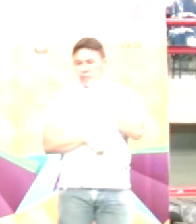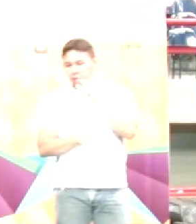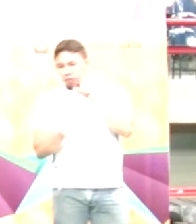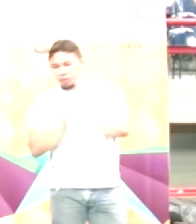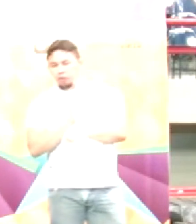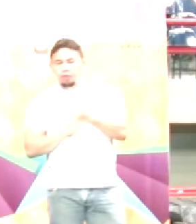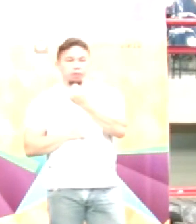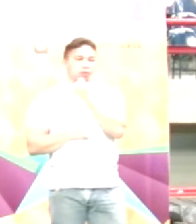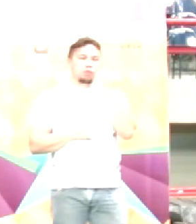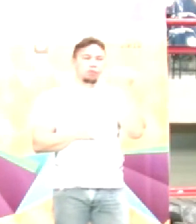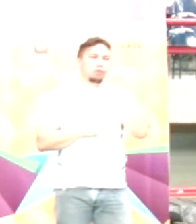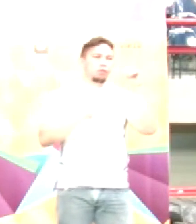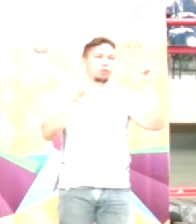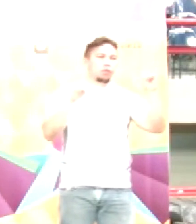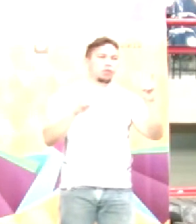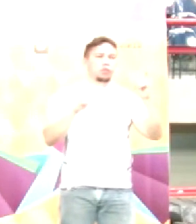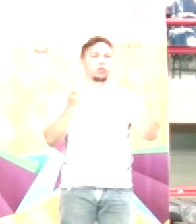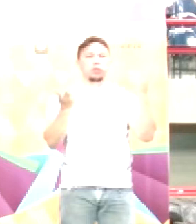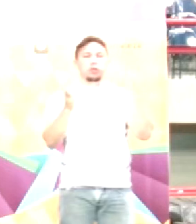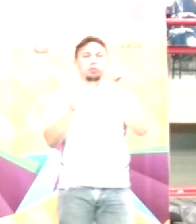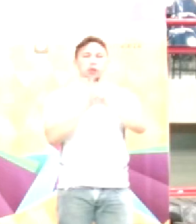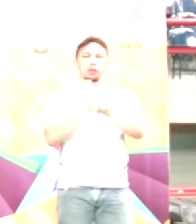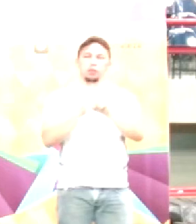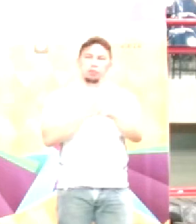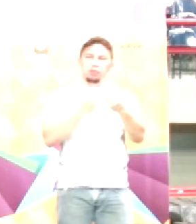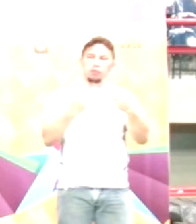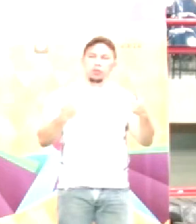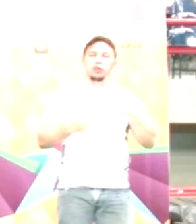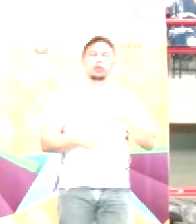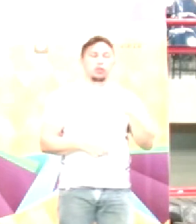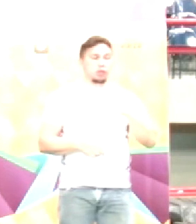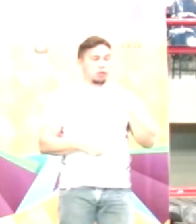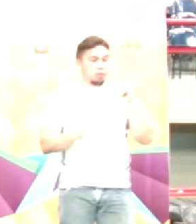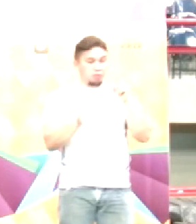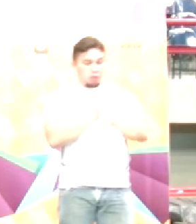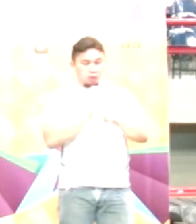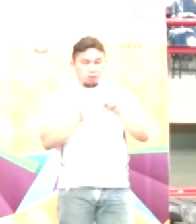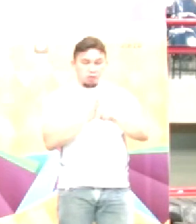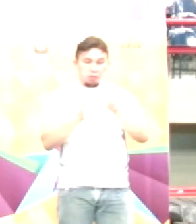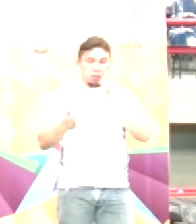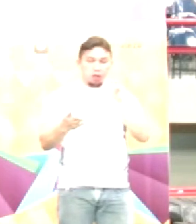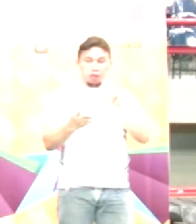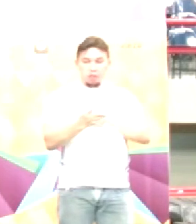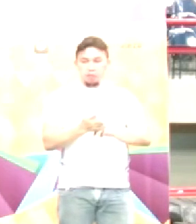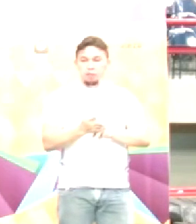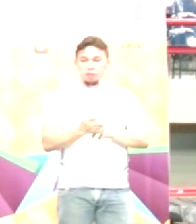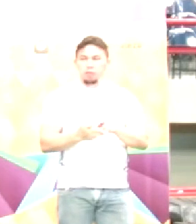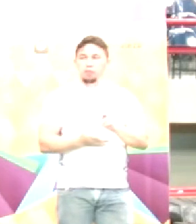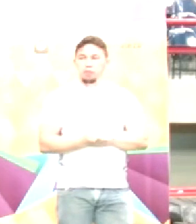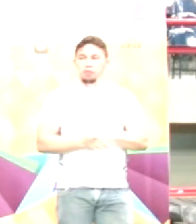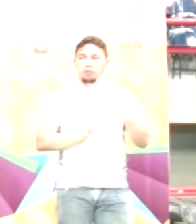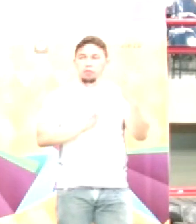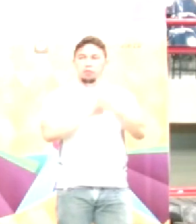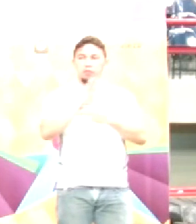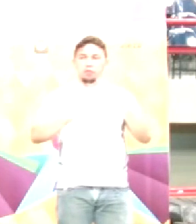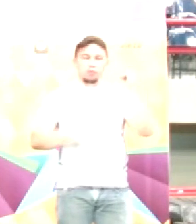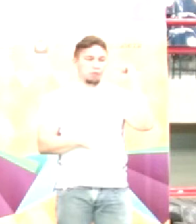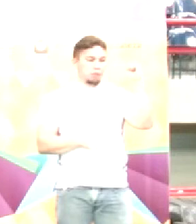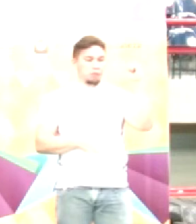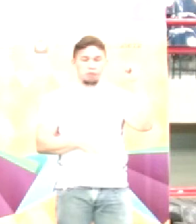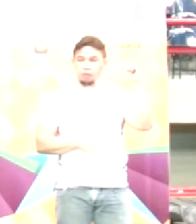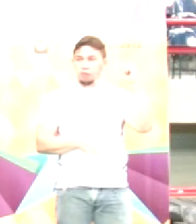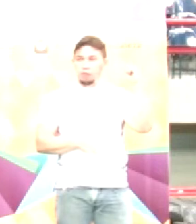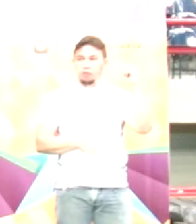porque depende também do assunto que a gente está trabalhando. Tem questão que para você resolver, você pega um texto que é bem